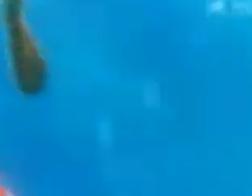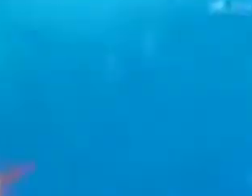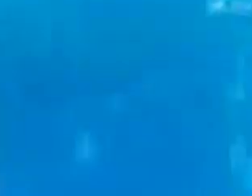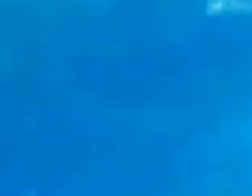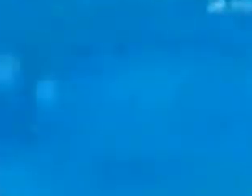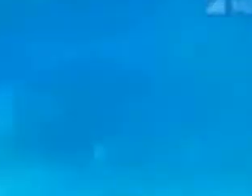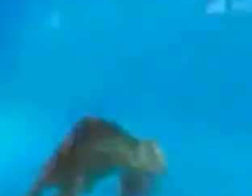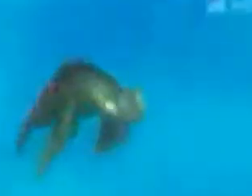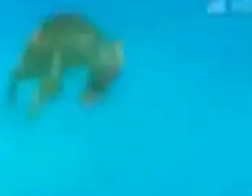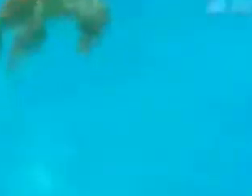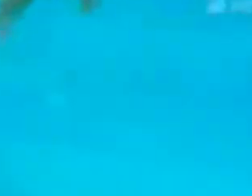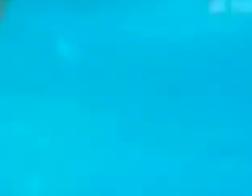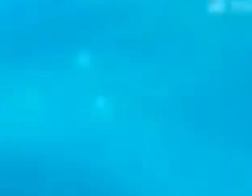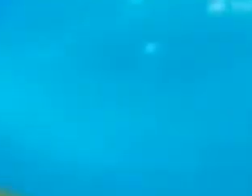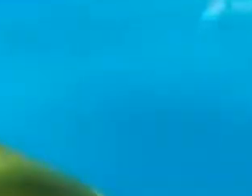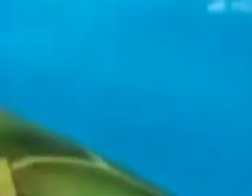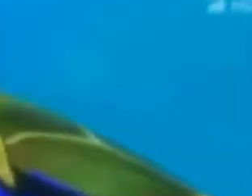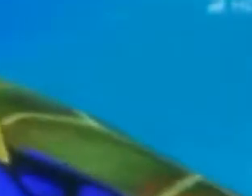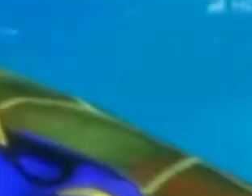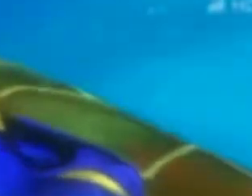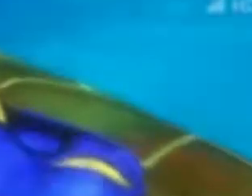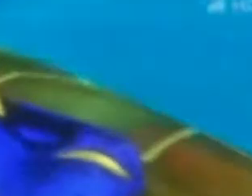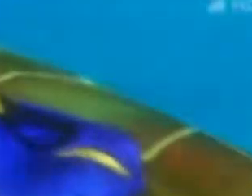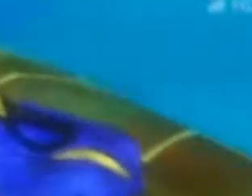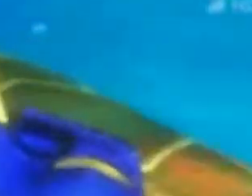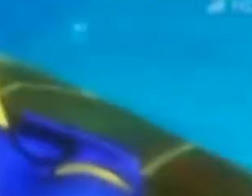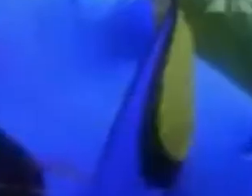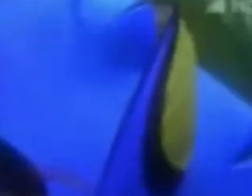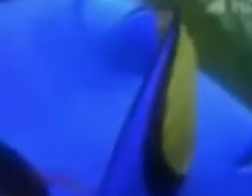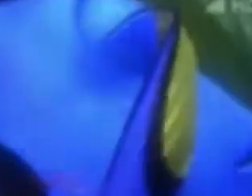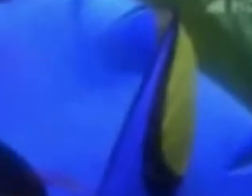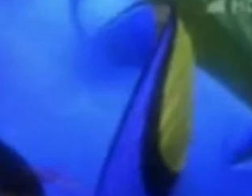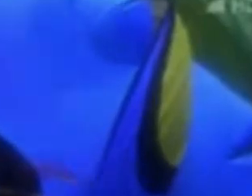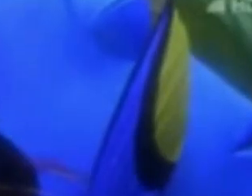Dory! Dory! Dory! Ah, Dory.